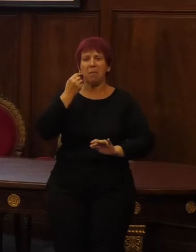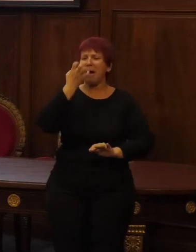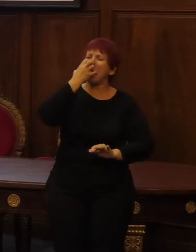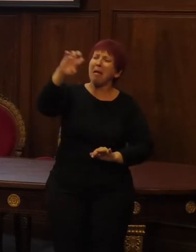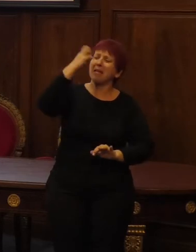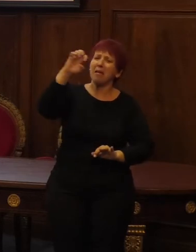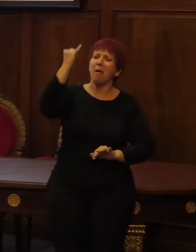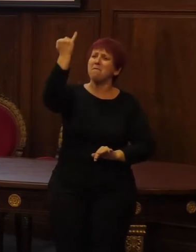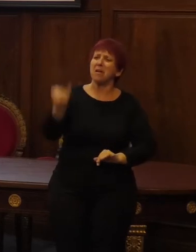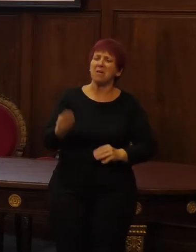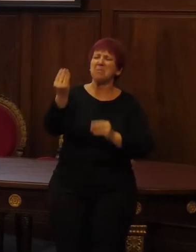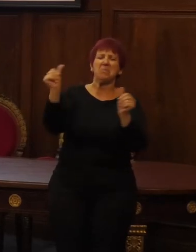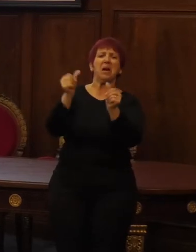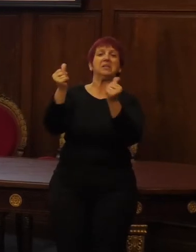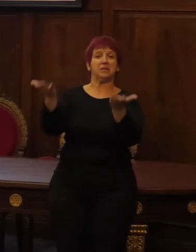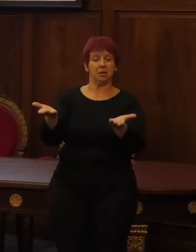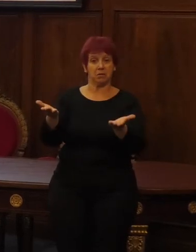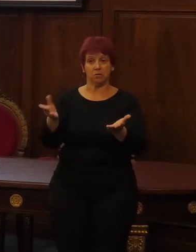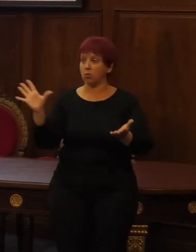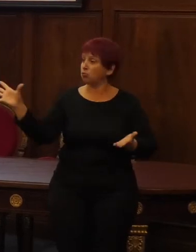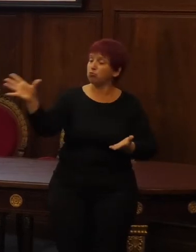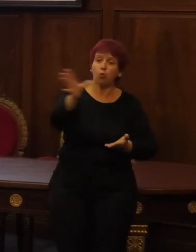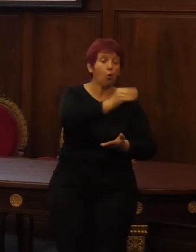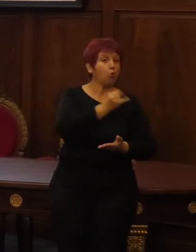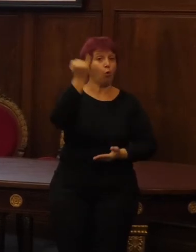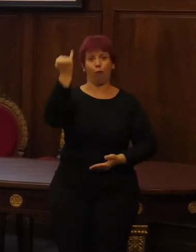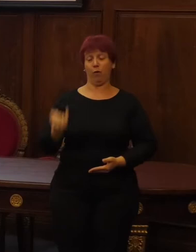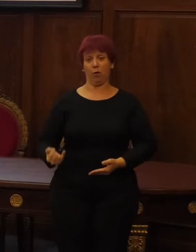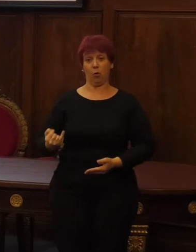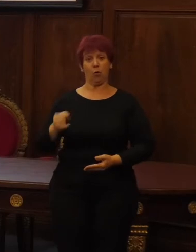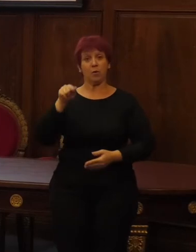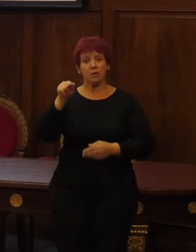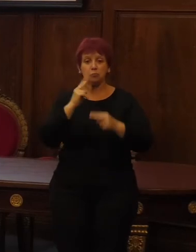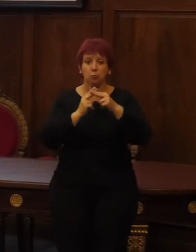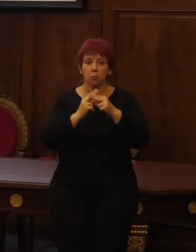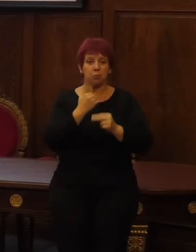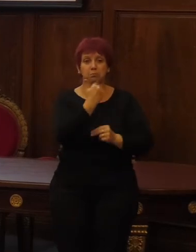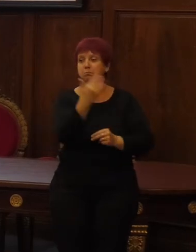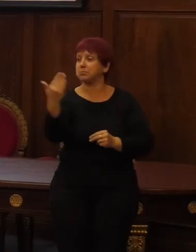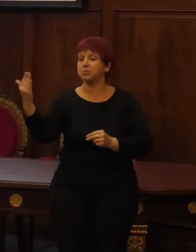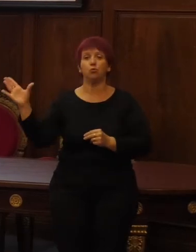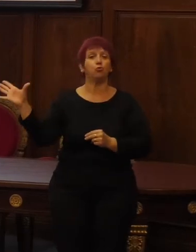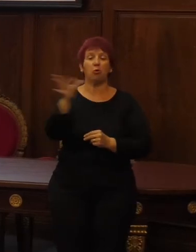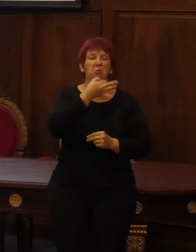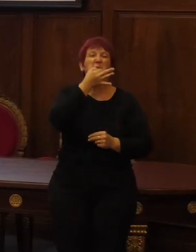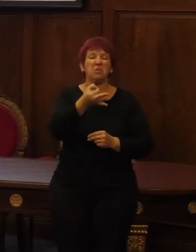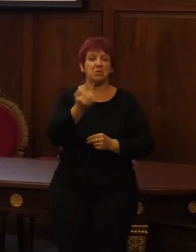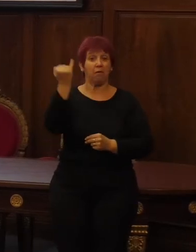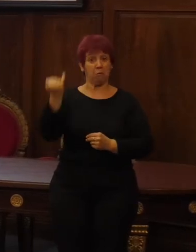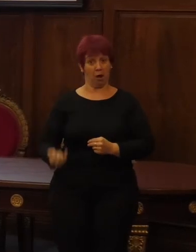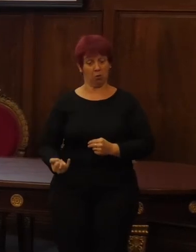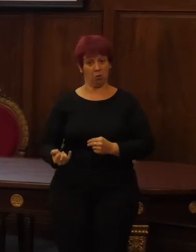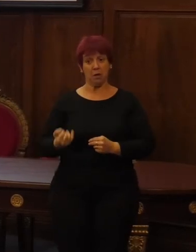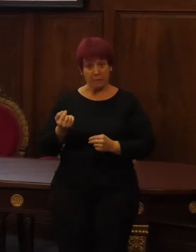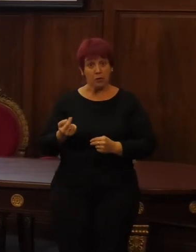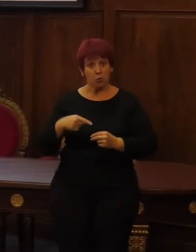¡flaco! ¿Qué haces? Eran todos flacos. Pero ese tenía el sobrenombre de flaco. Y había otros que